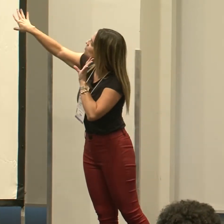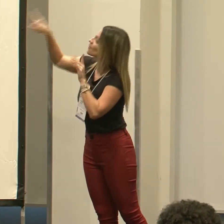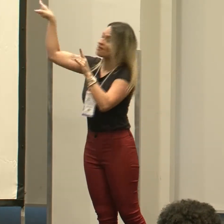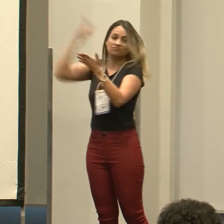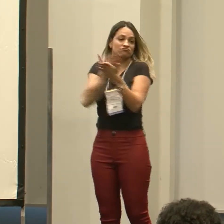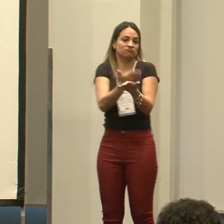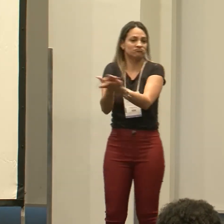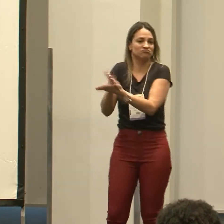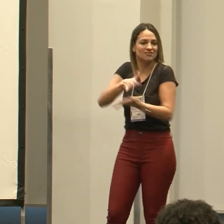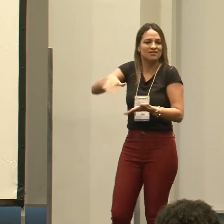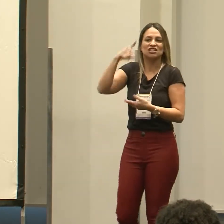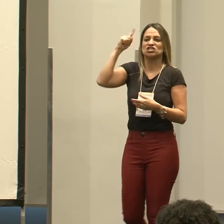reconhecido.